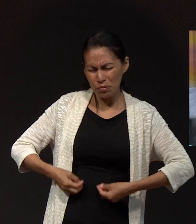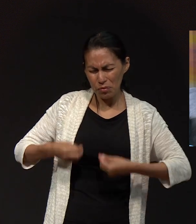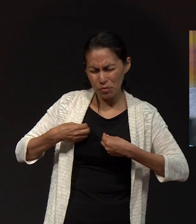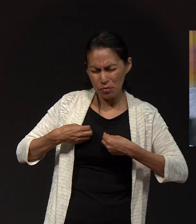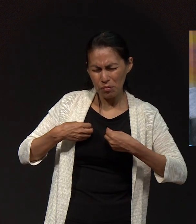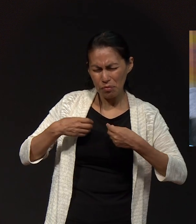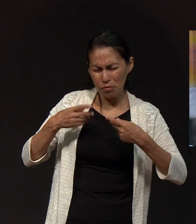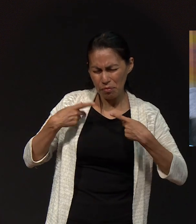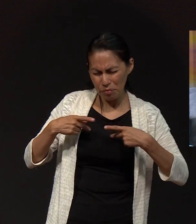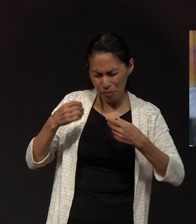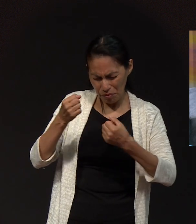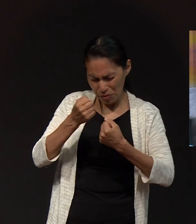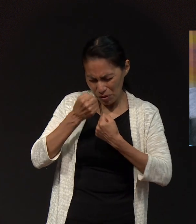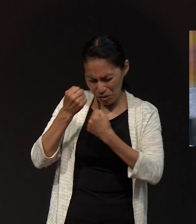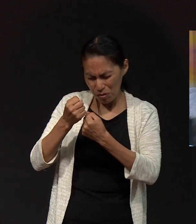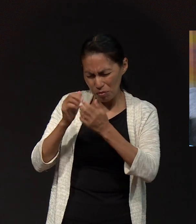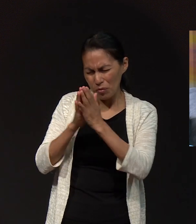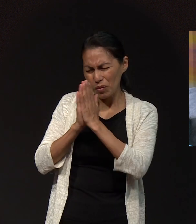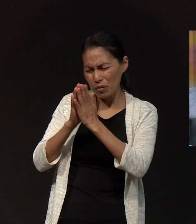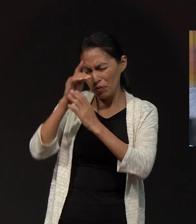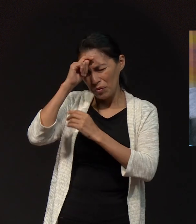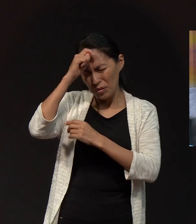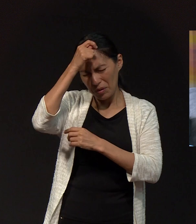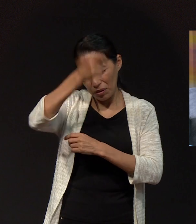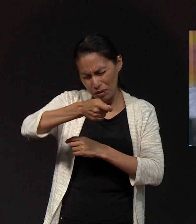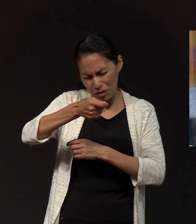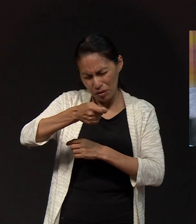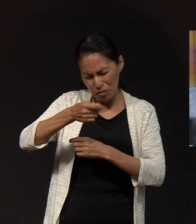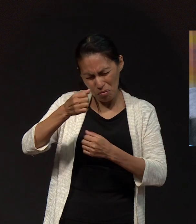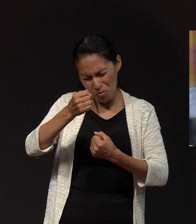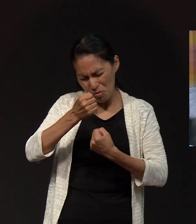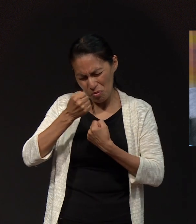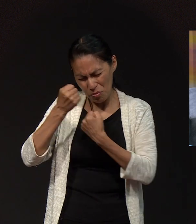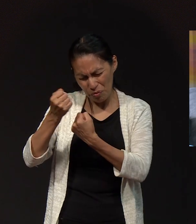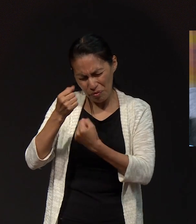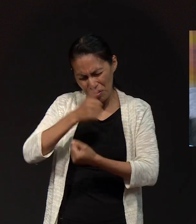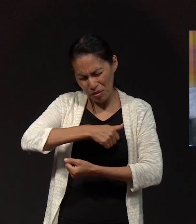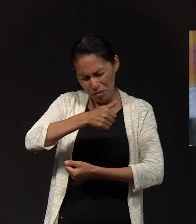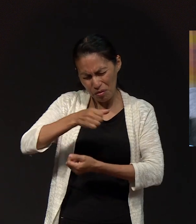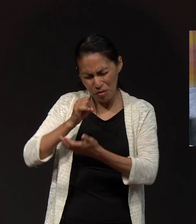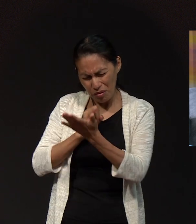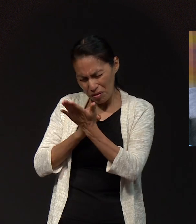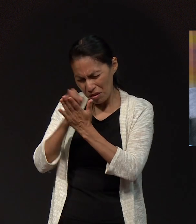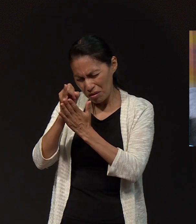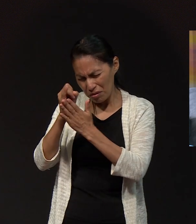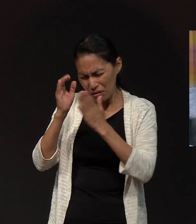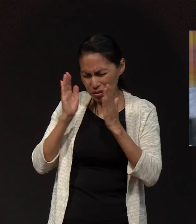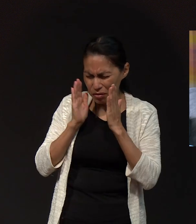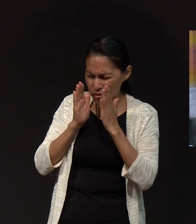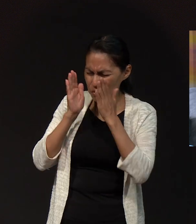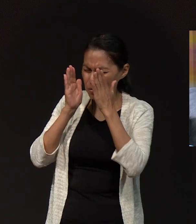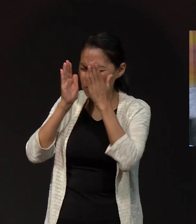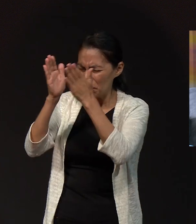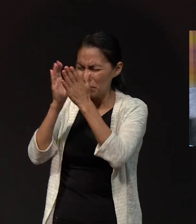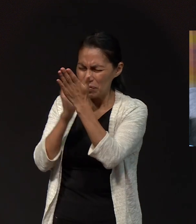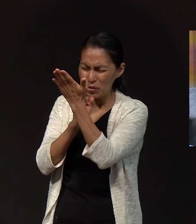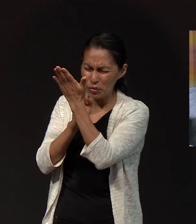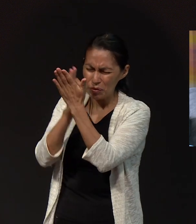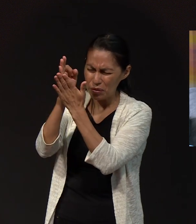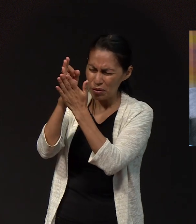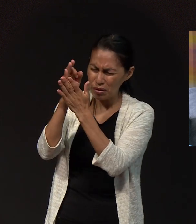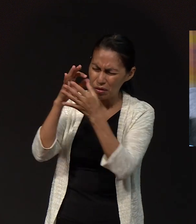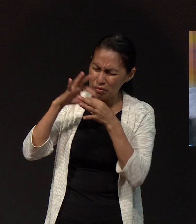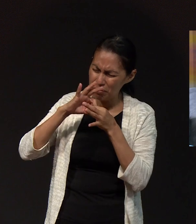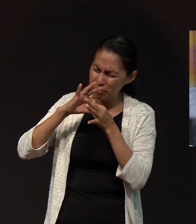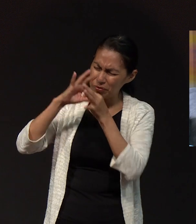uno De los que hablaron En esta noche Y poder Para poder tomar La decisión Adecuada Y correcta De acercarse a ti Y que seas tú